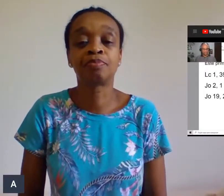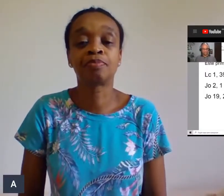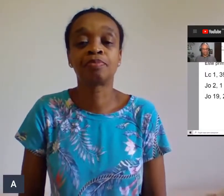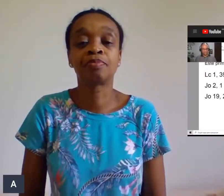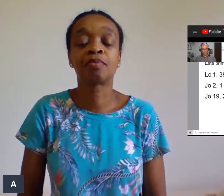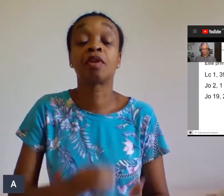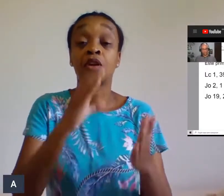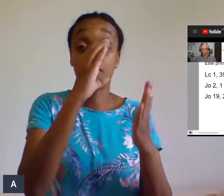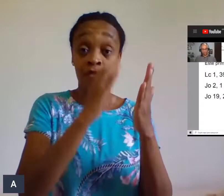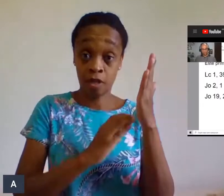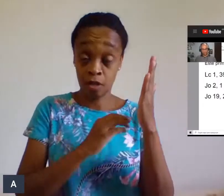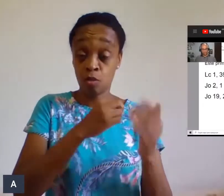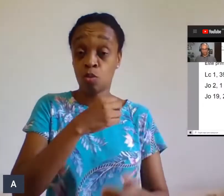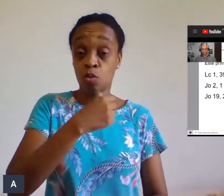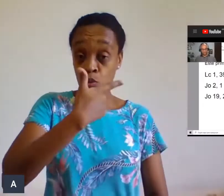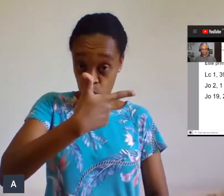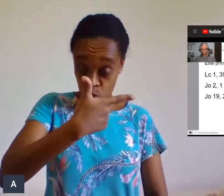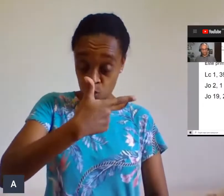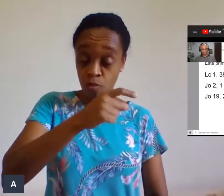Capítulo 2, versículo 1.